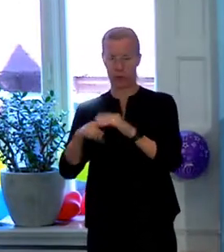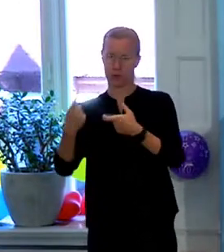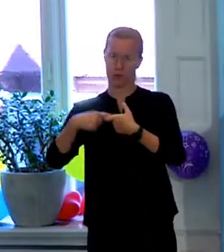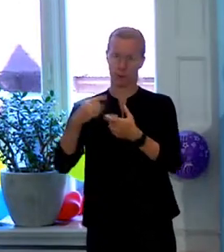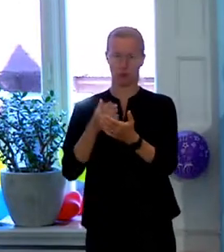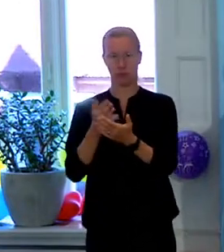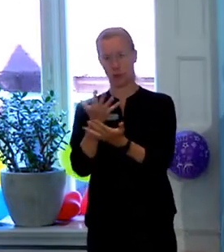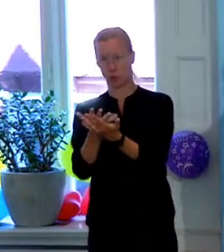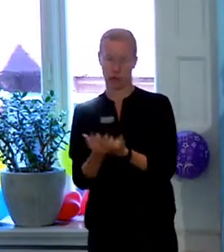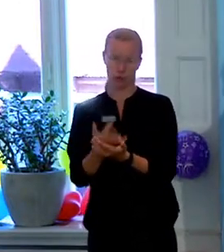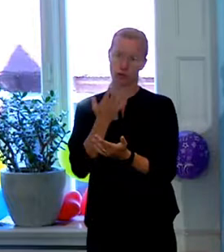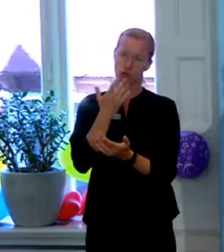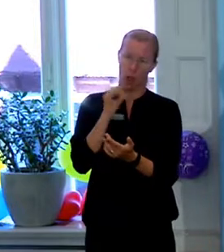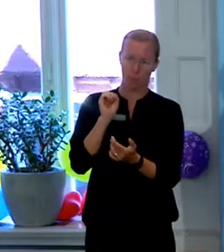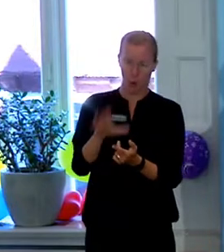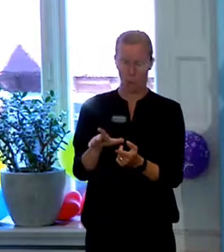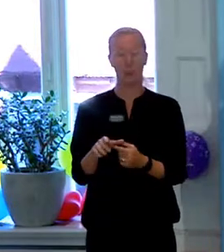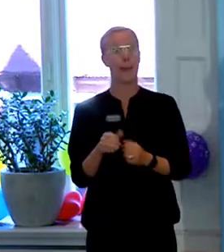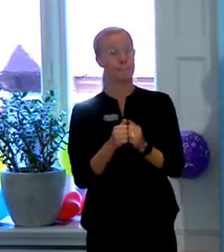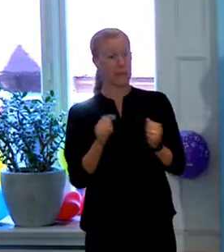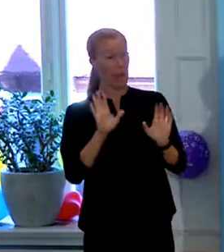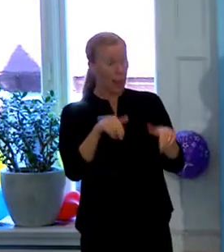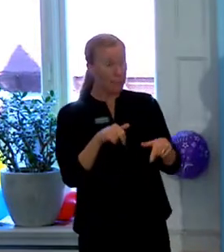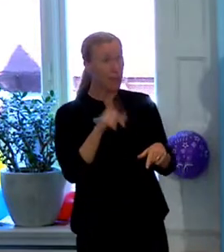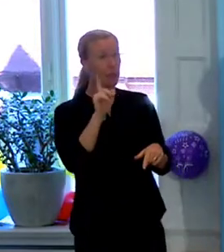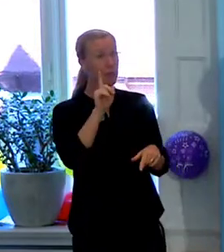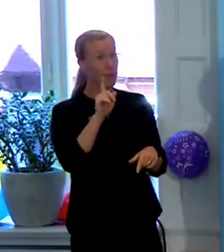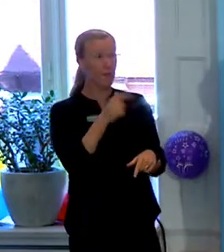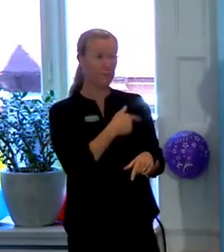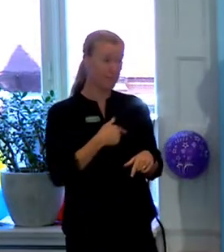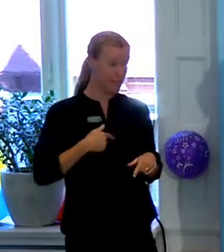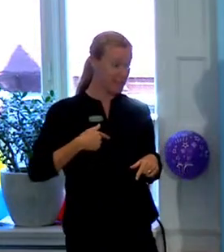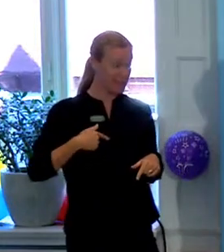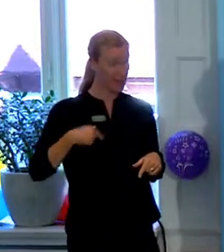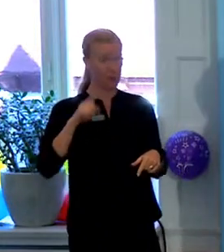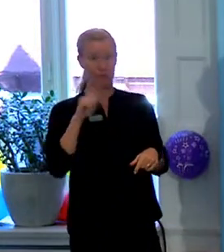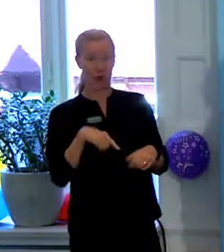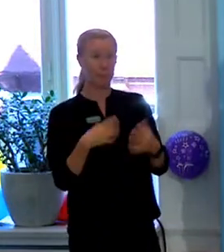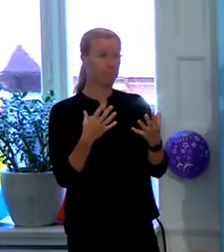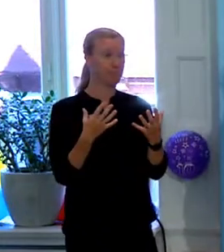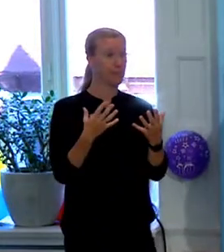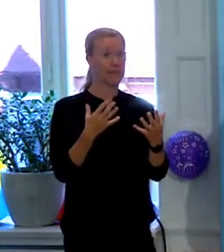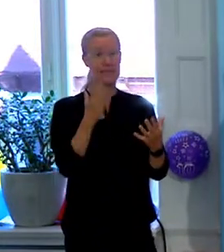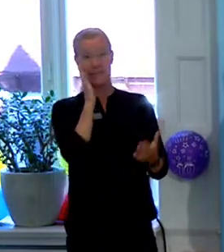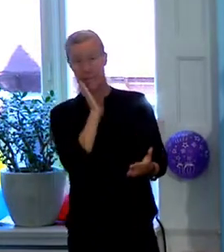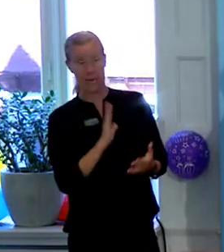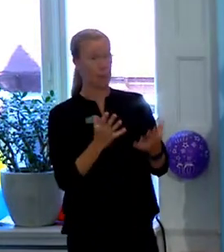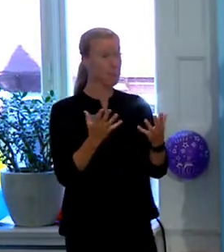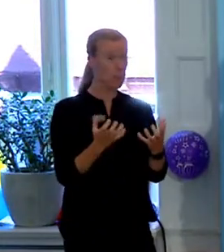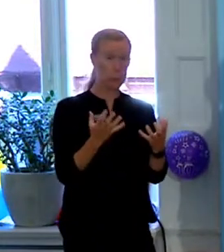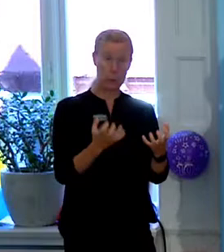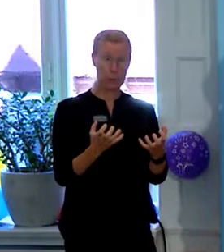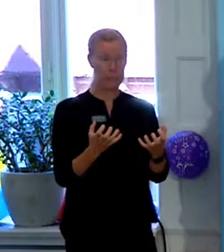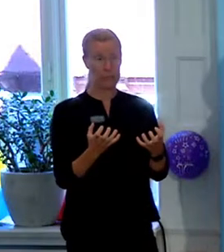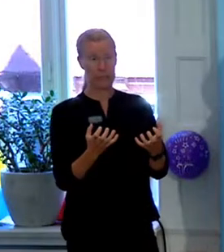du nämnde. Har vi varit för mjuka i inställningen